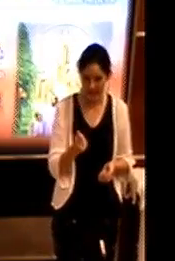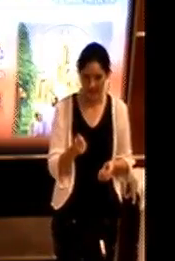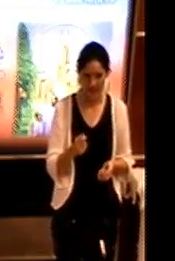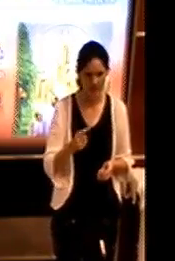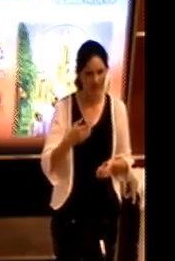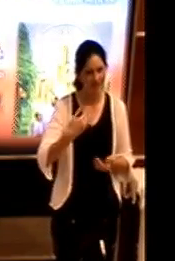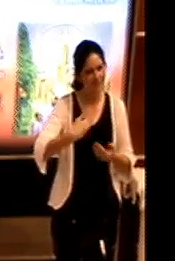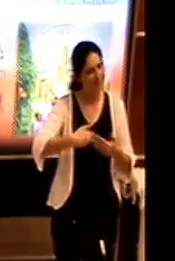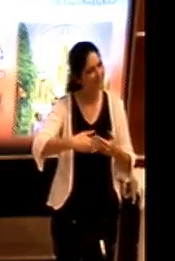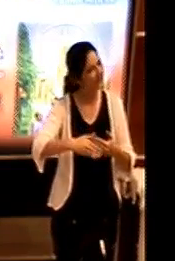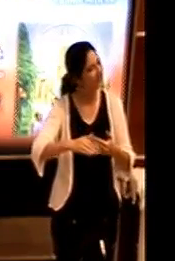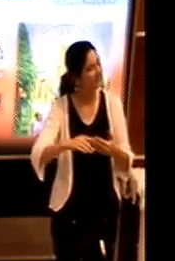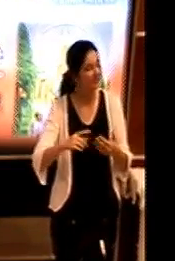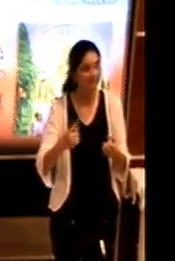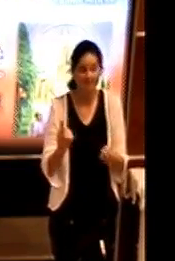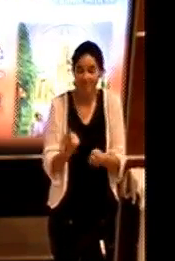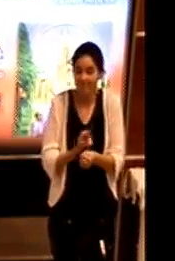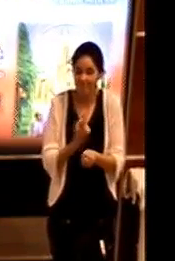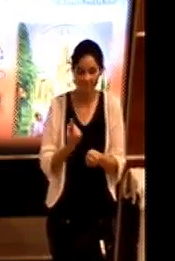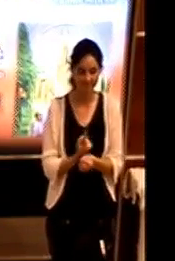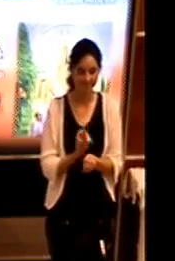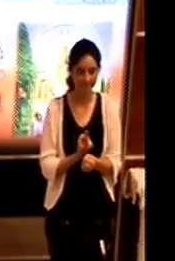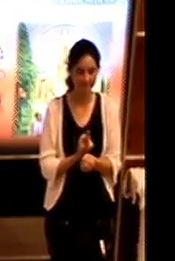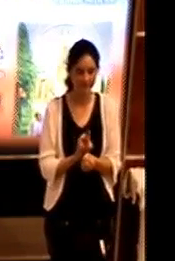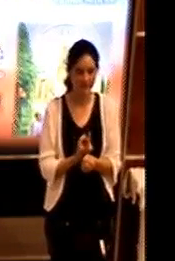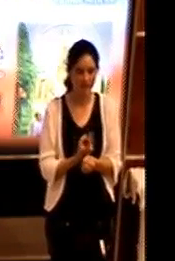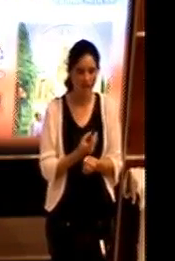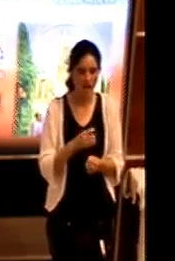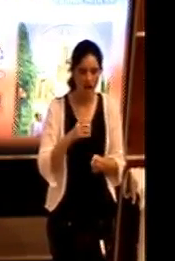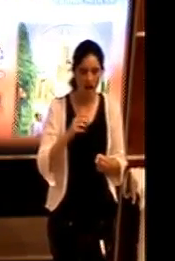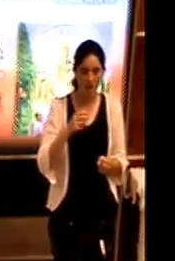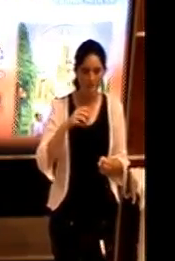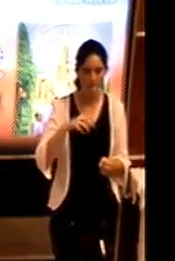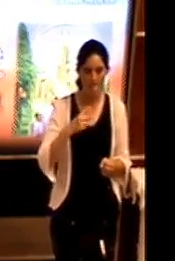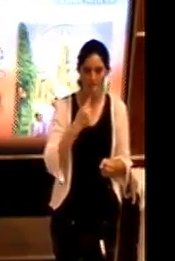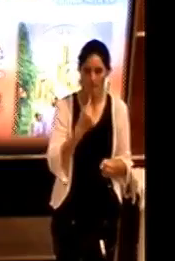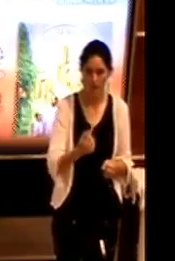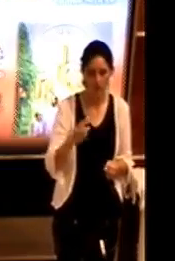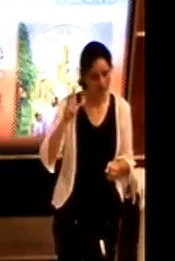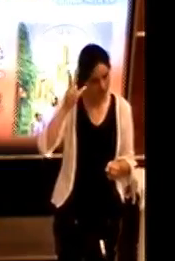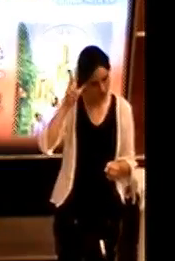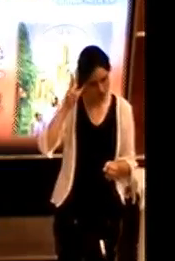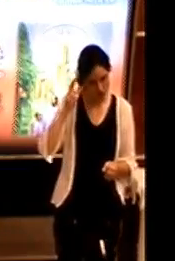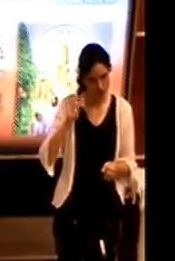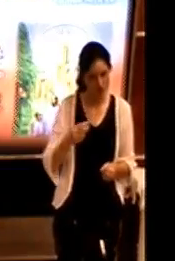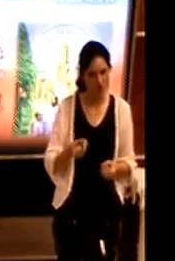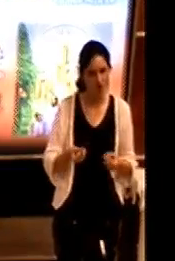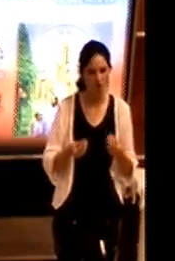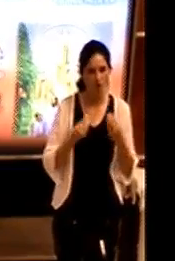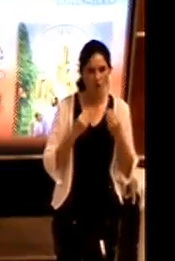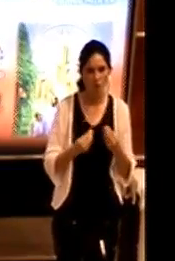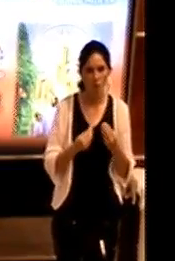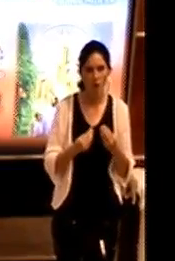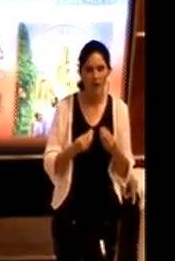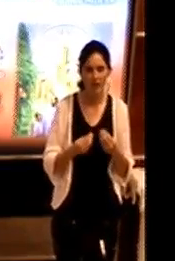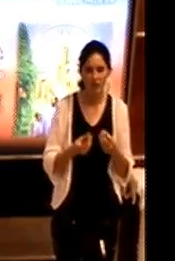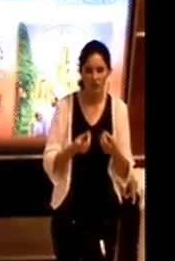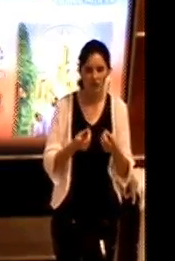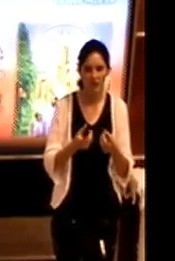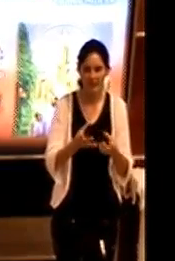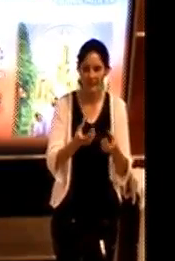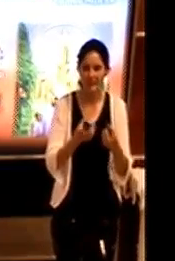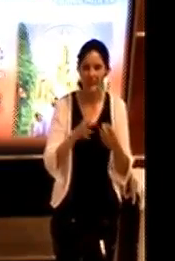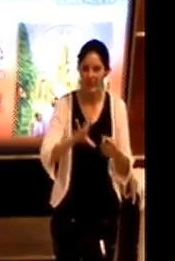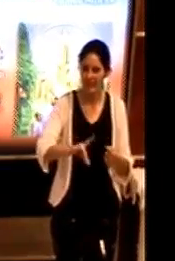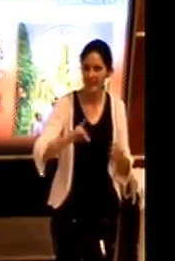La pregunta 8, ¿qué dice? ¿Cuándo debemos decidir por Cristo? ¿Cuándo debemos decidir por Cristo entonces?